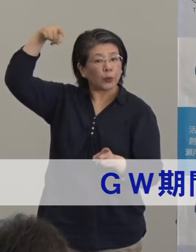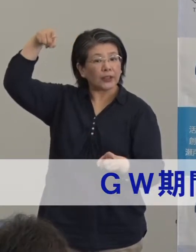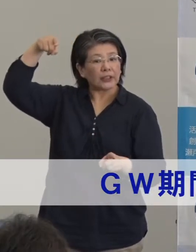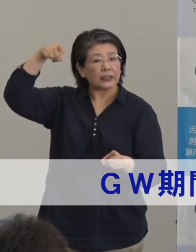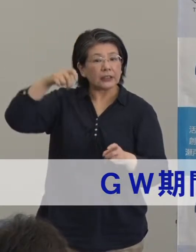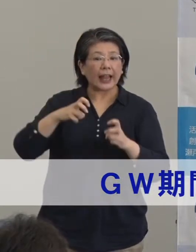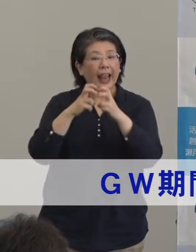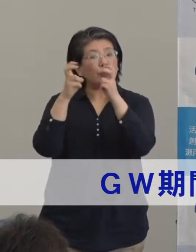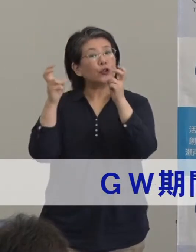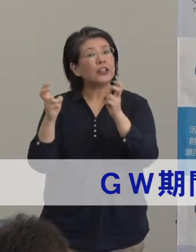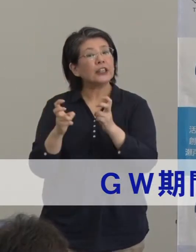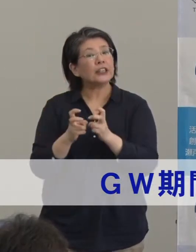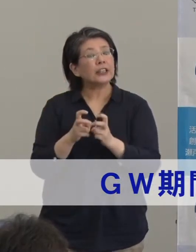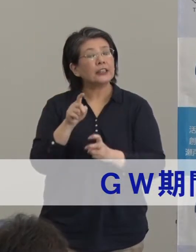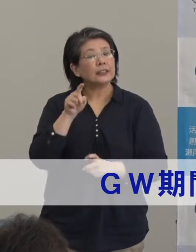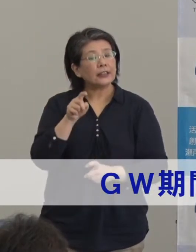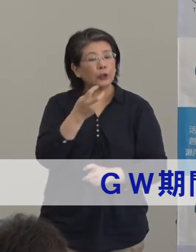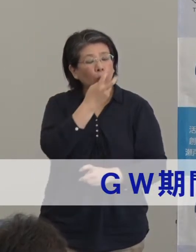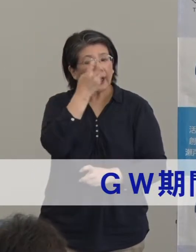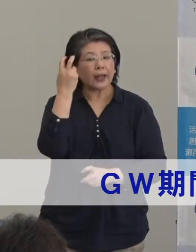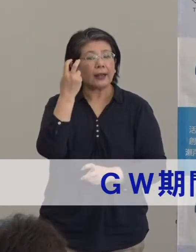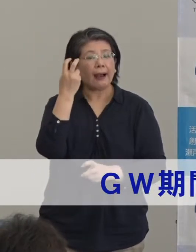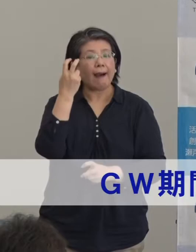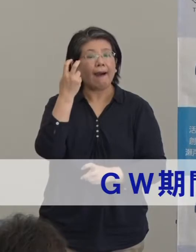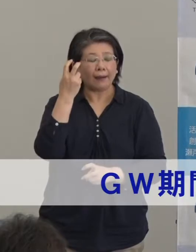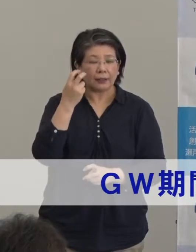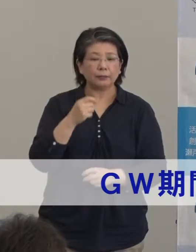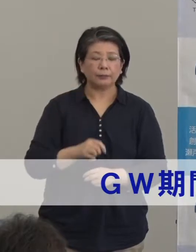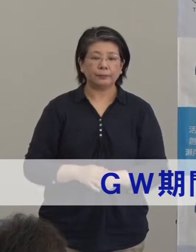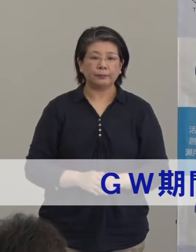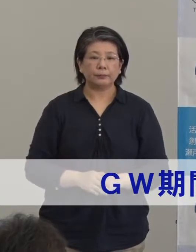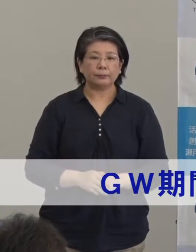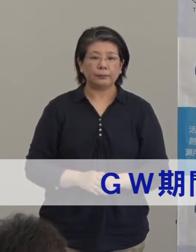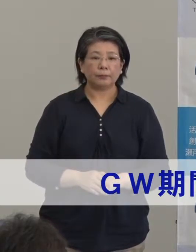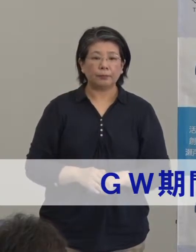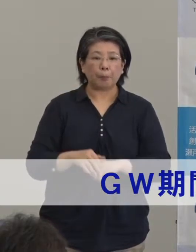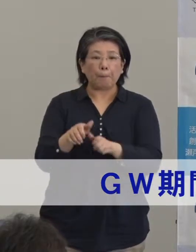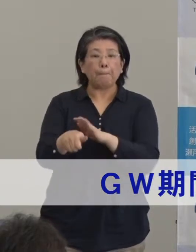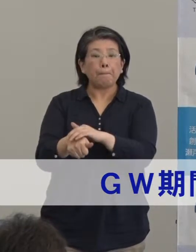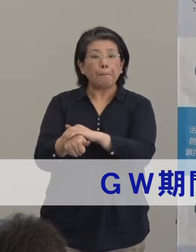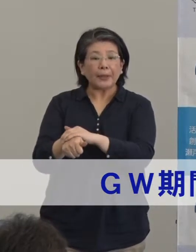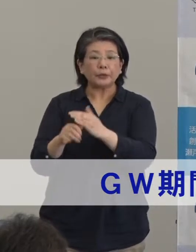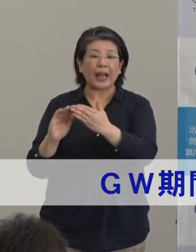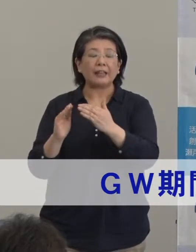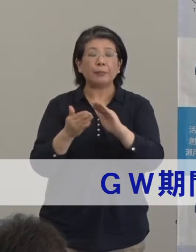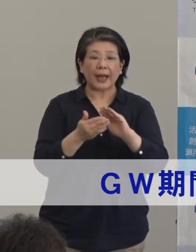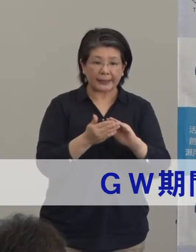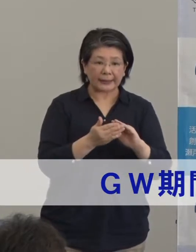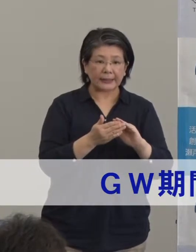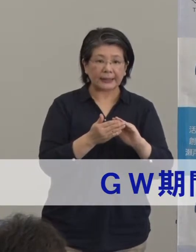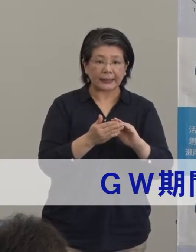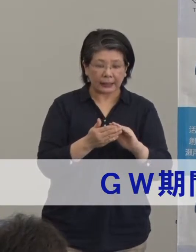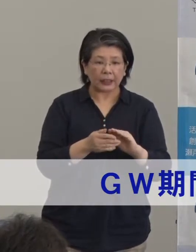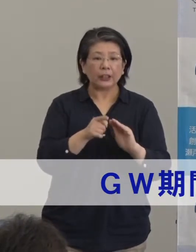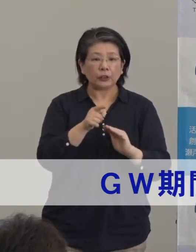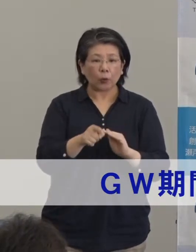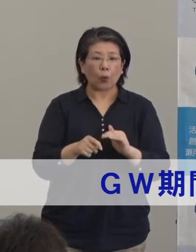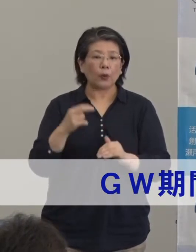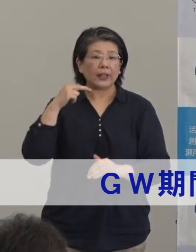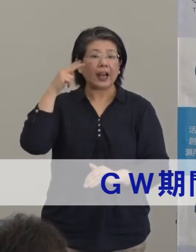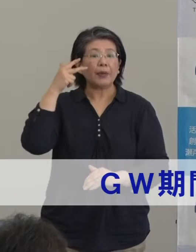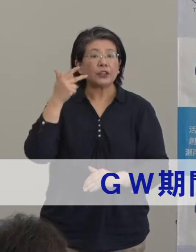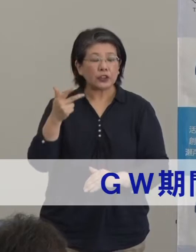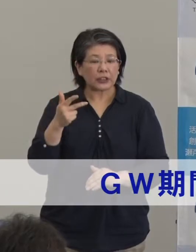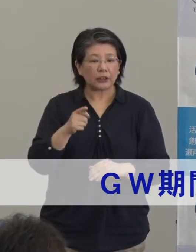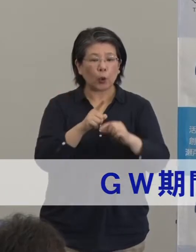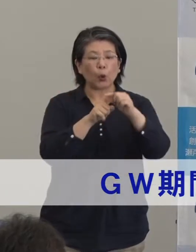り、モバイルドコモさんあたりの、調査によりますと、丸貝町商店街を含む高松フェリー通りエリアでは、